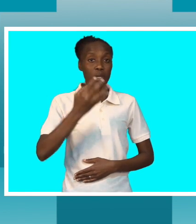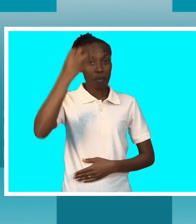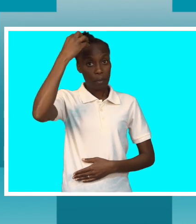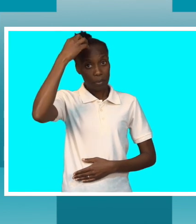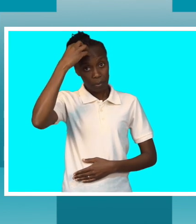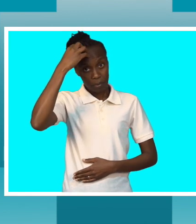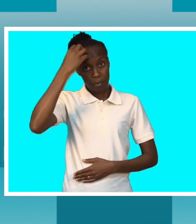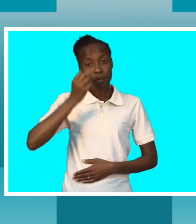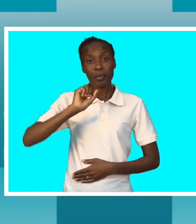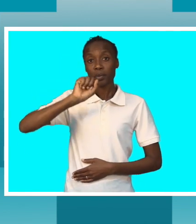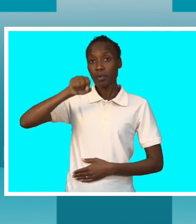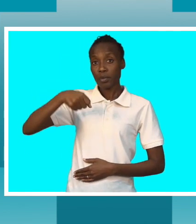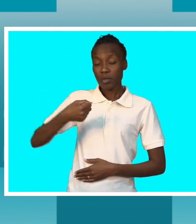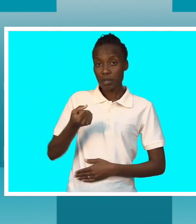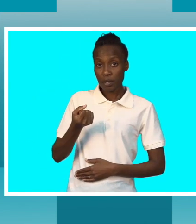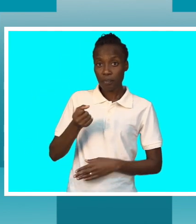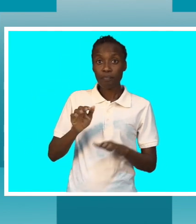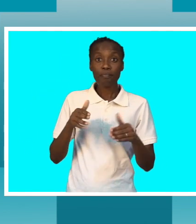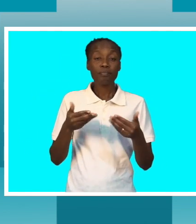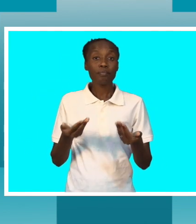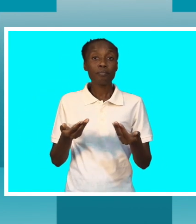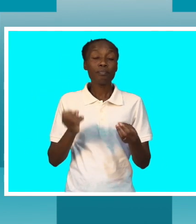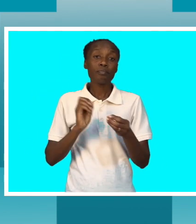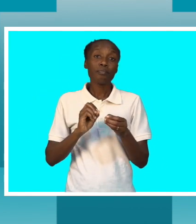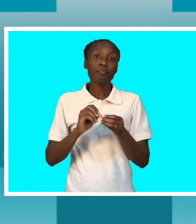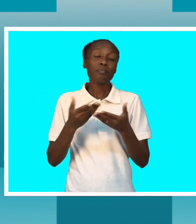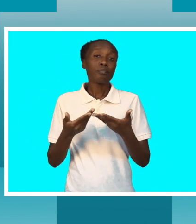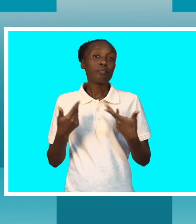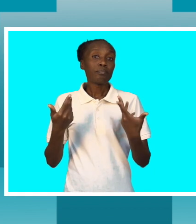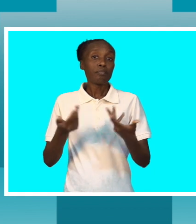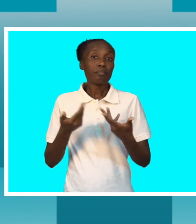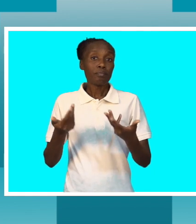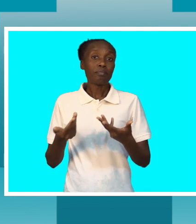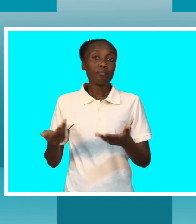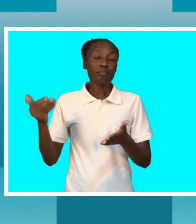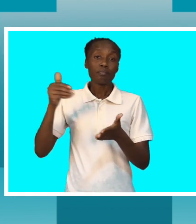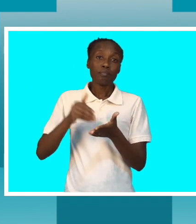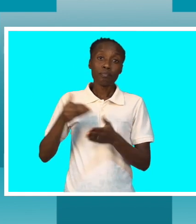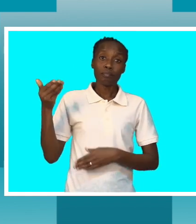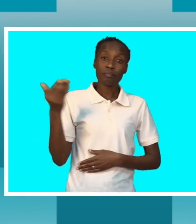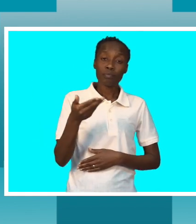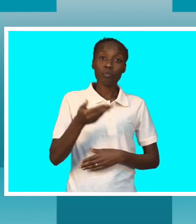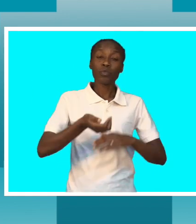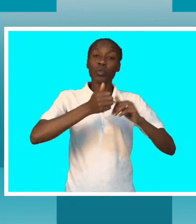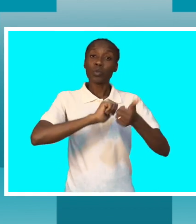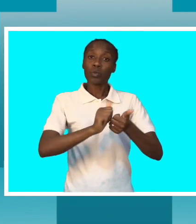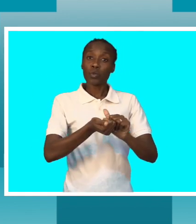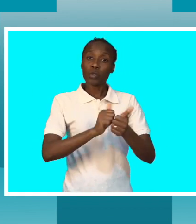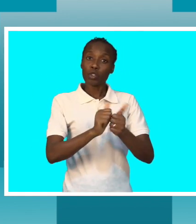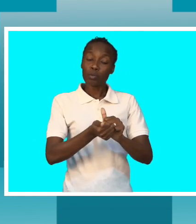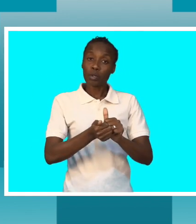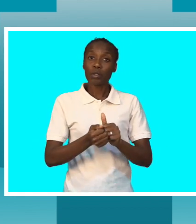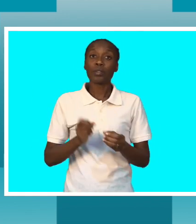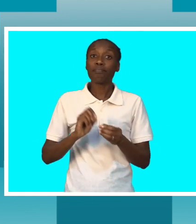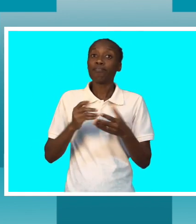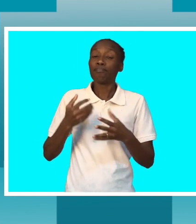Sim. Então, pouco, né? Porque assim, lá no desporto, pouco de você quando ir correr, não